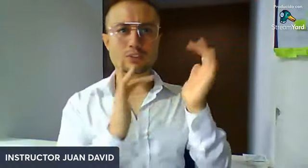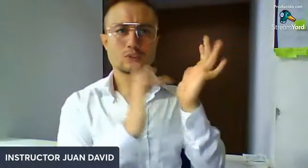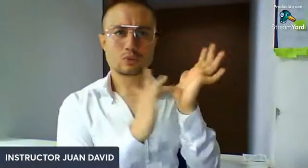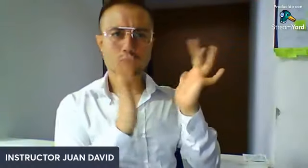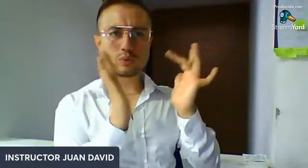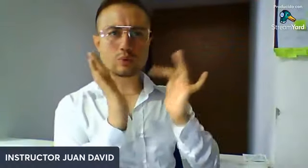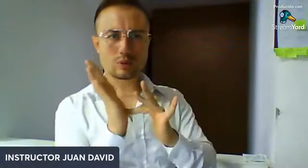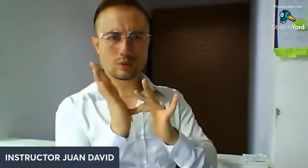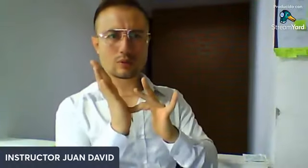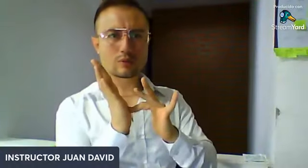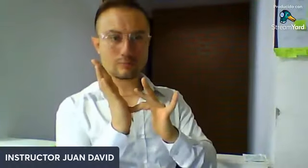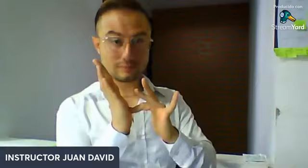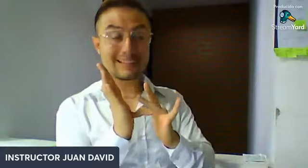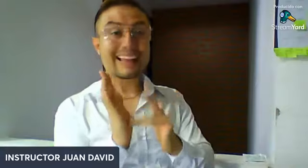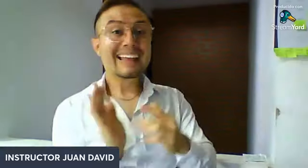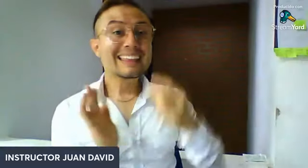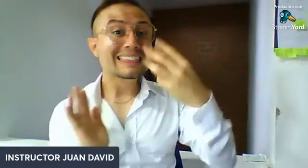en esta parte va así.